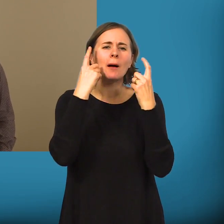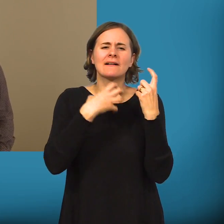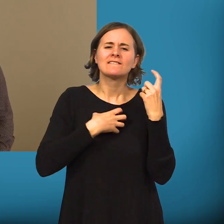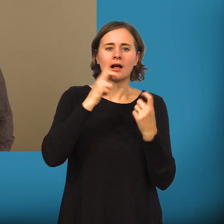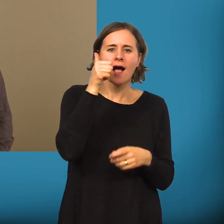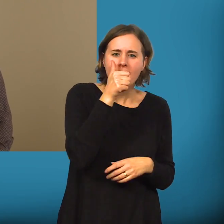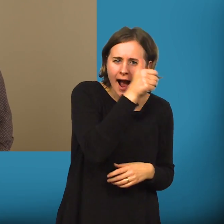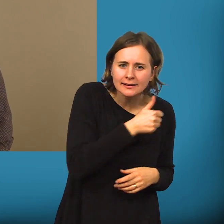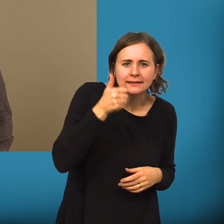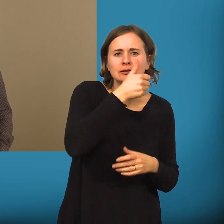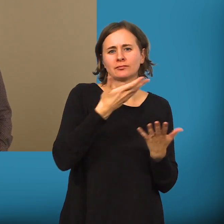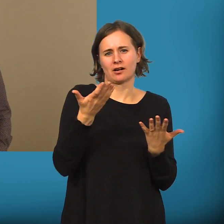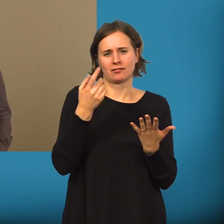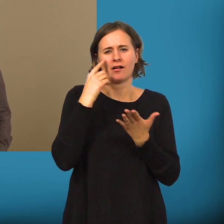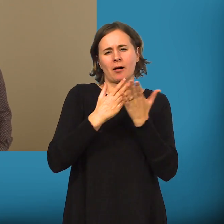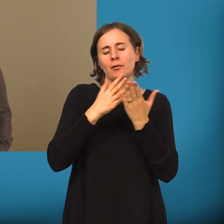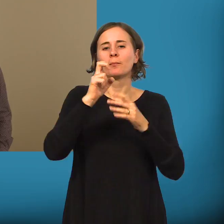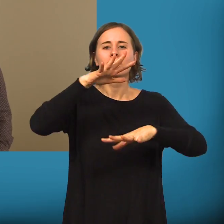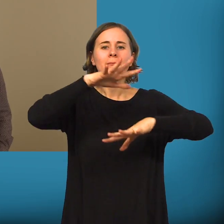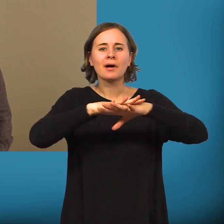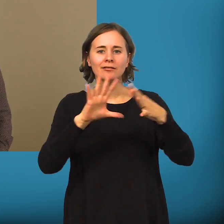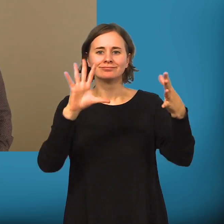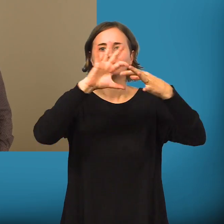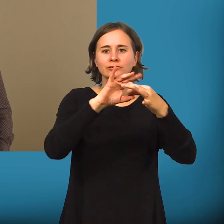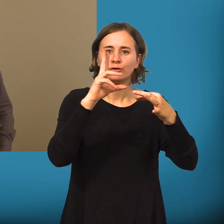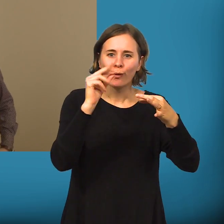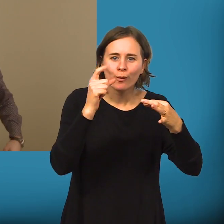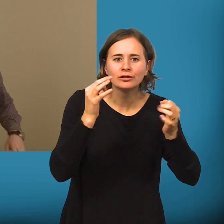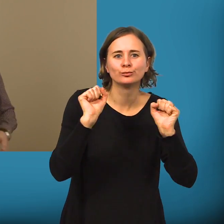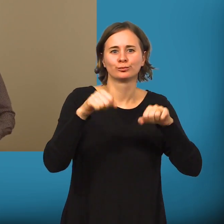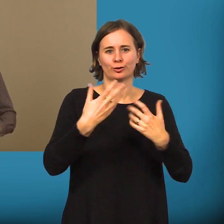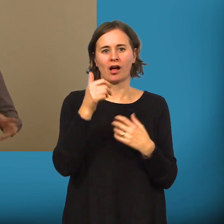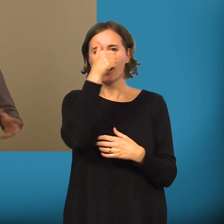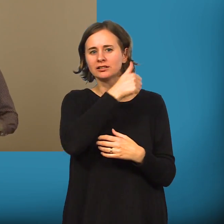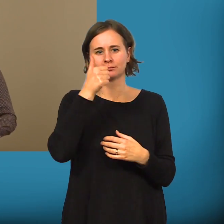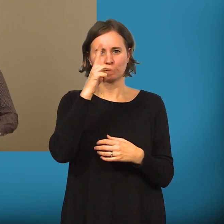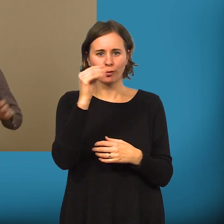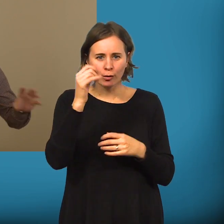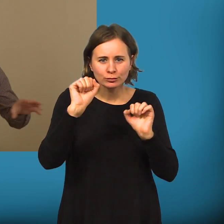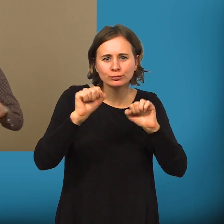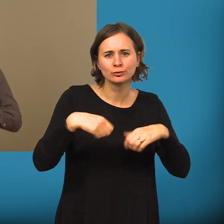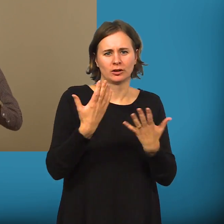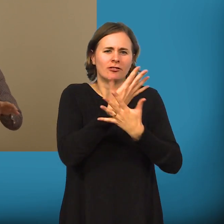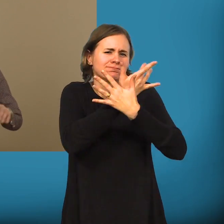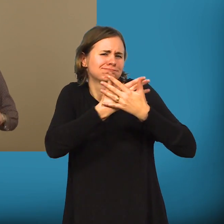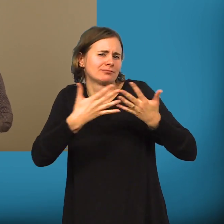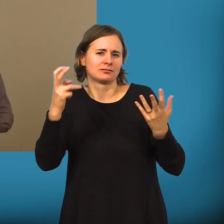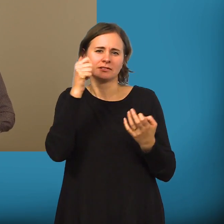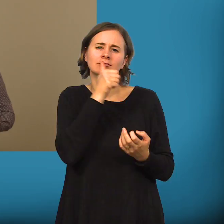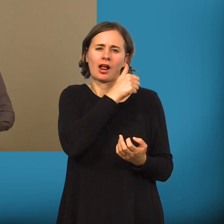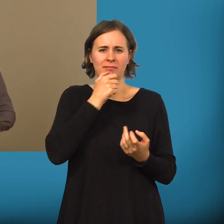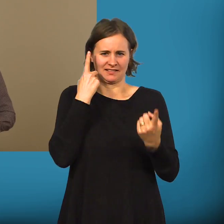nežinau, kitą, sakykime, slaptą informaciją, mes dažnais atvejais dabar esame linkę padėti kur